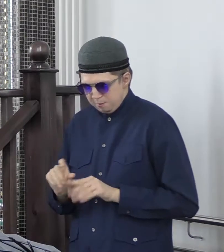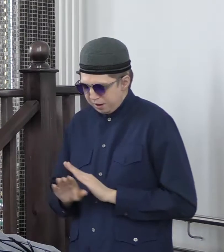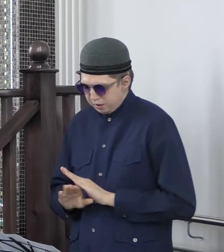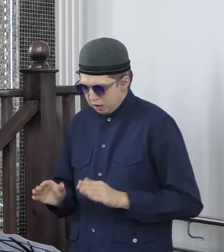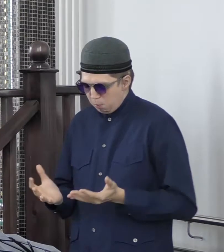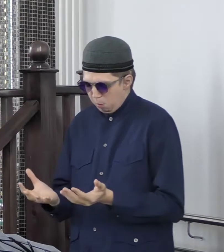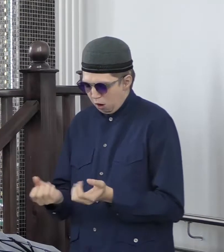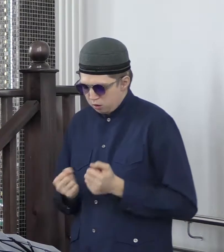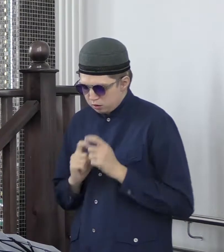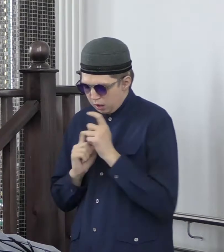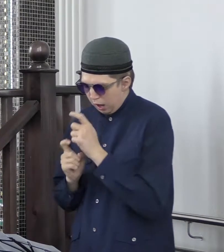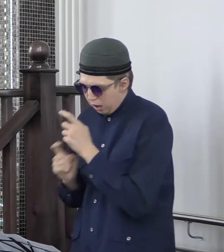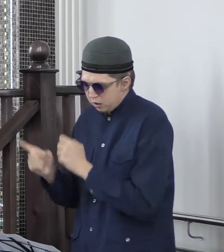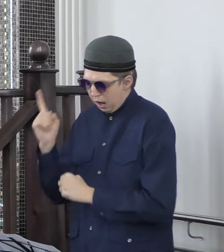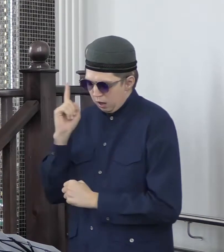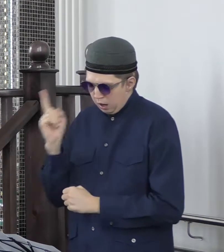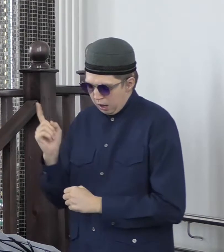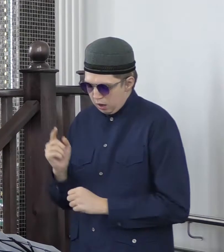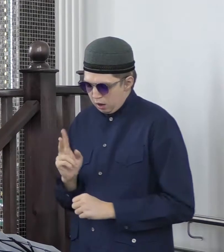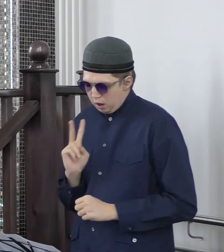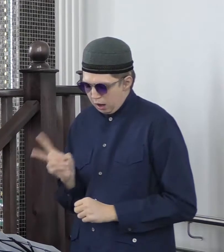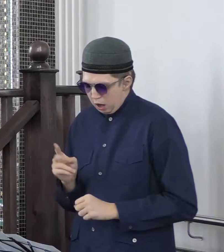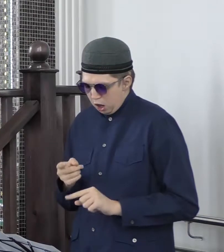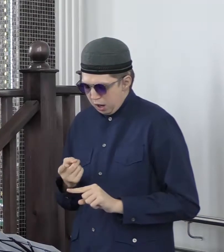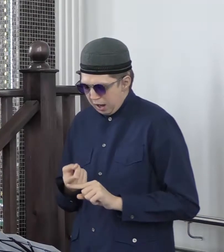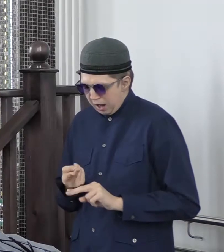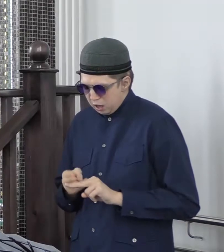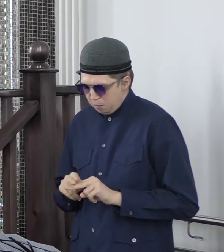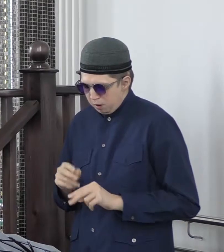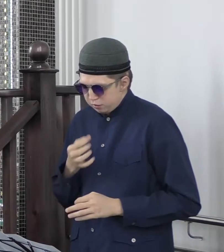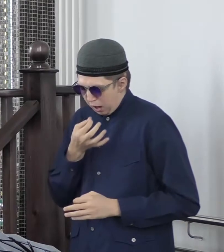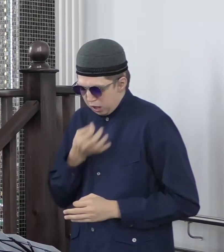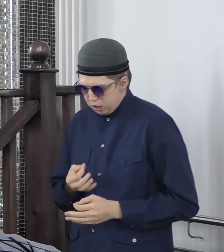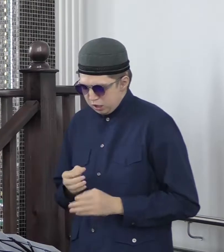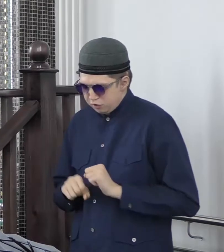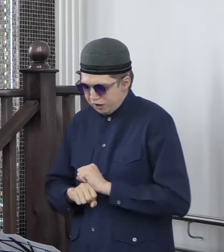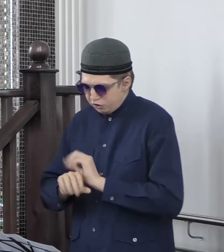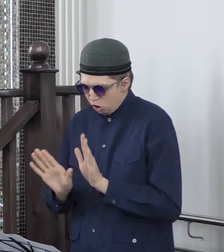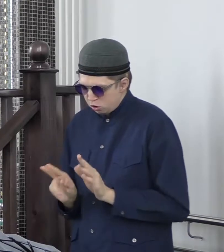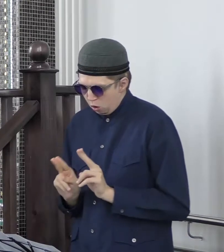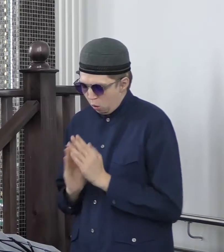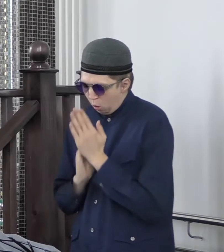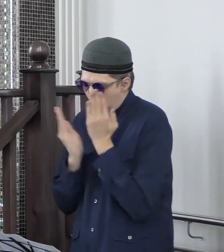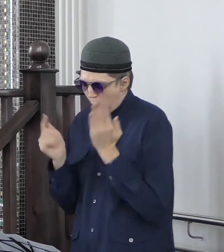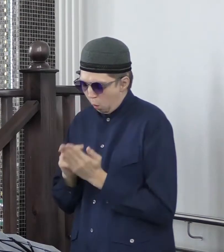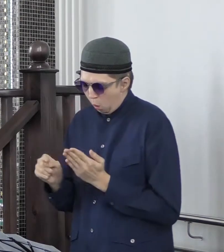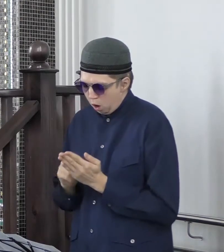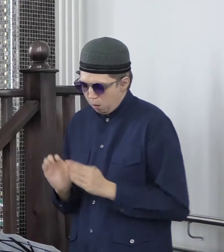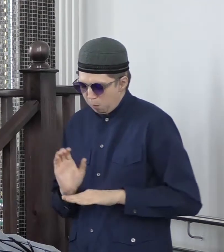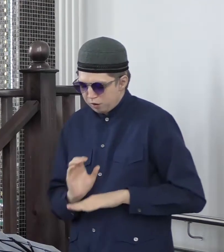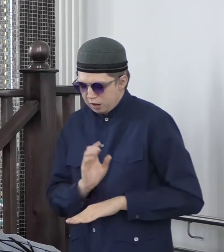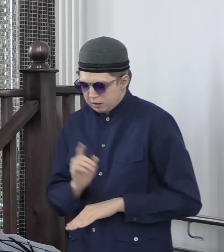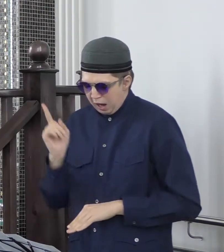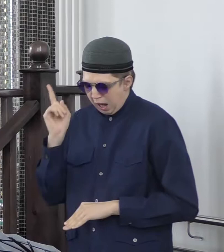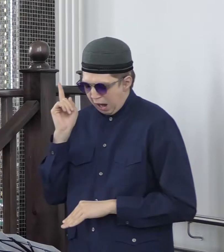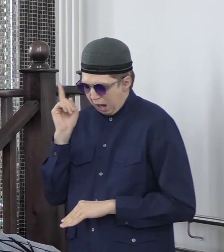günahlardan sakınan Ramazan, vakt günahlarını, خطرنا مش قوان بنحضرنا جبنا قوان